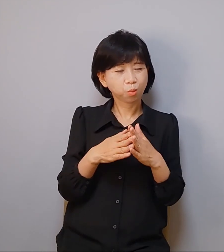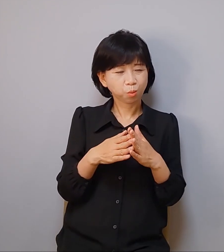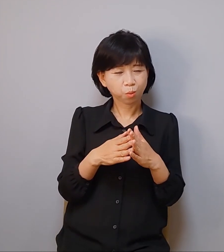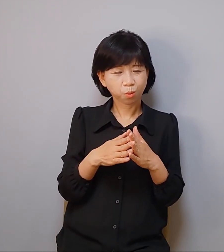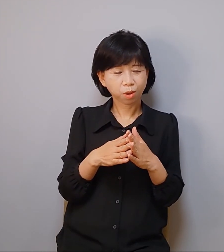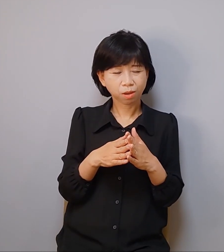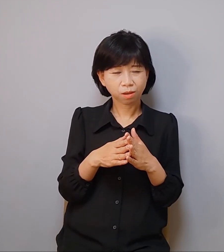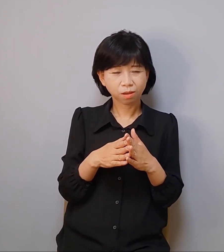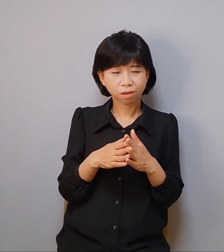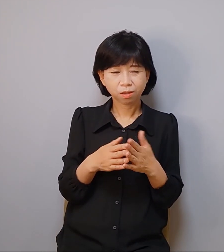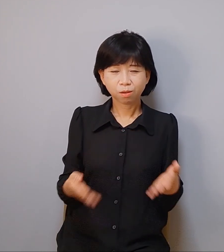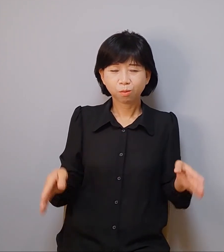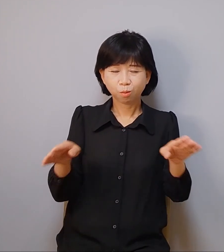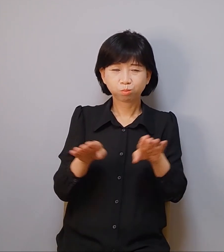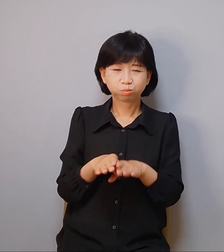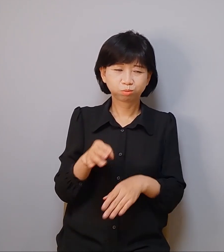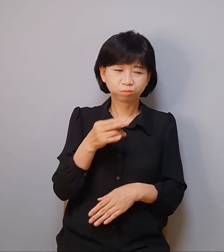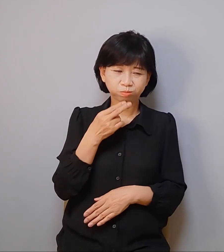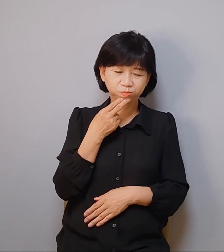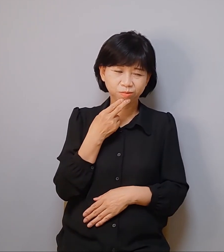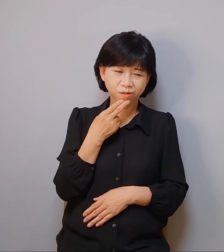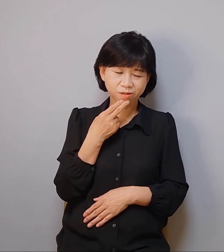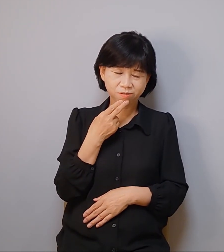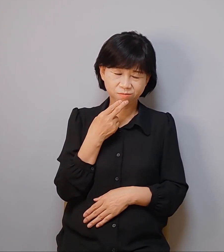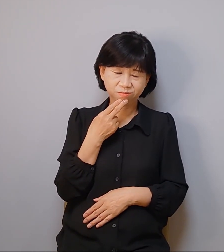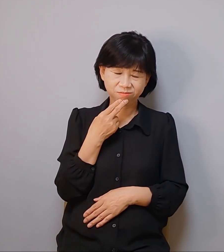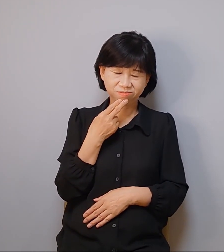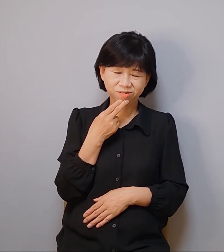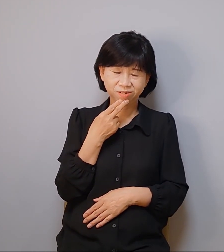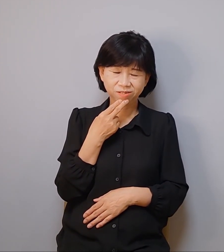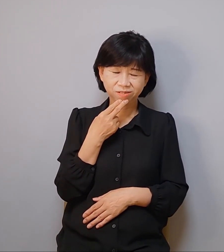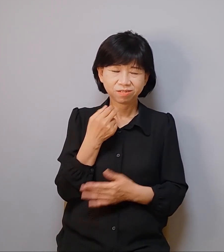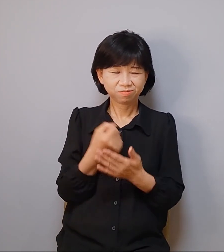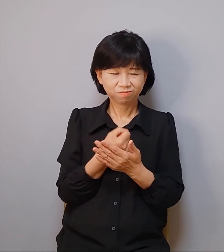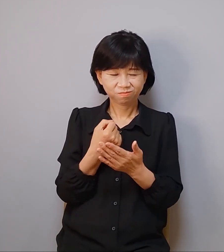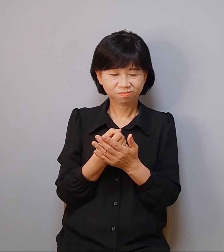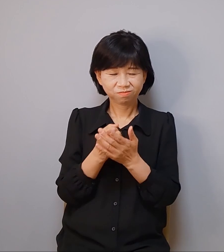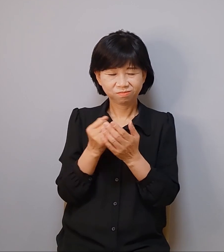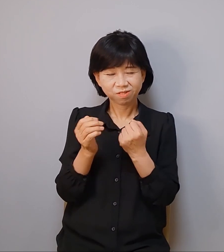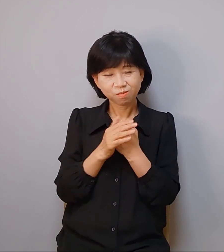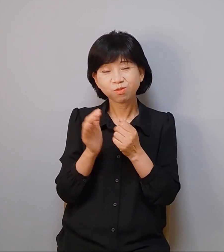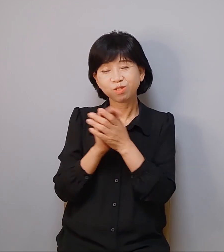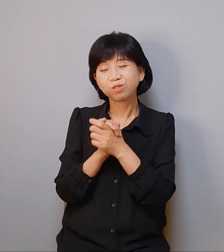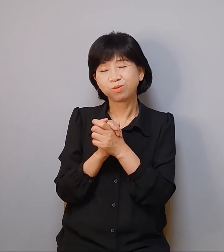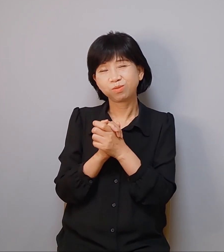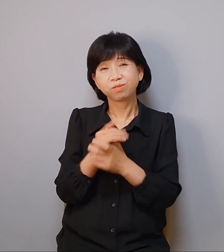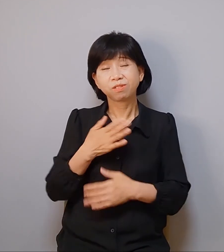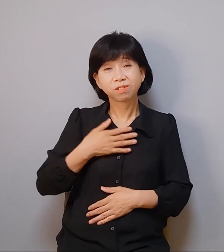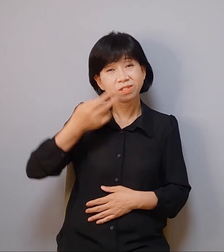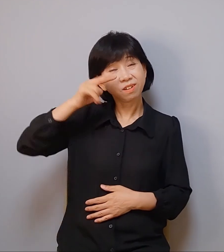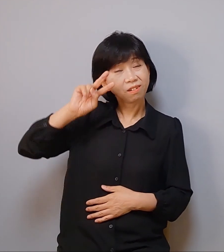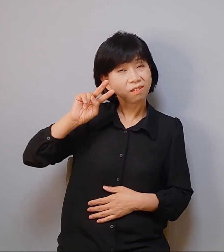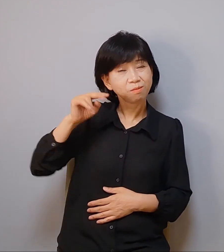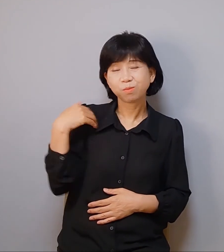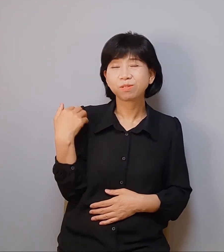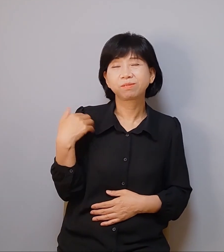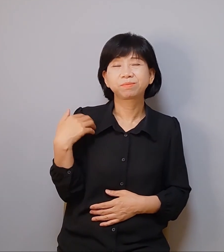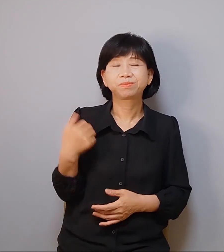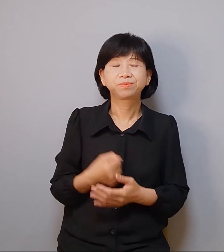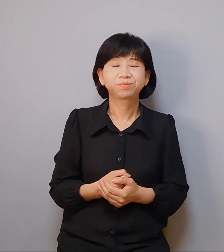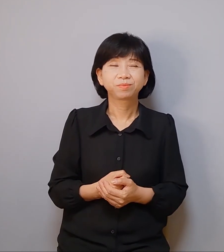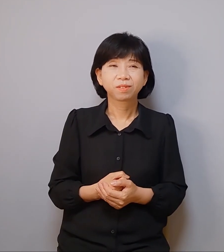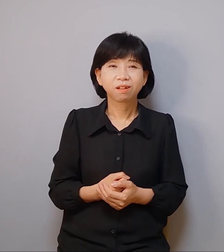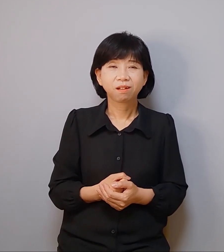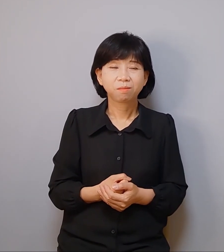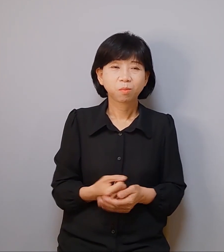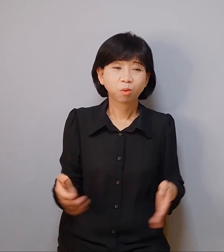여러분, 세상에서 중요한 가치가 되는 것들이 뭘까요? 저도 지금 착각하는 걸 수도 있어요. 무슨 건물이